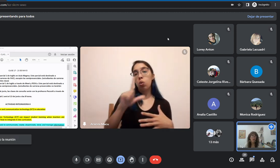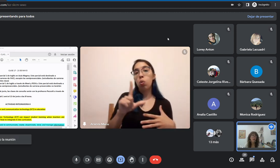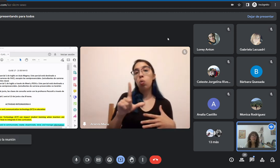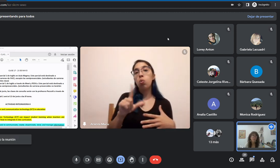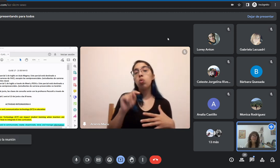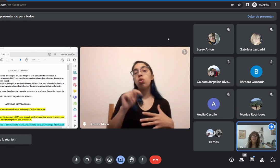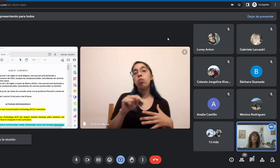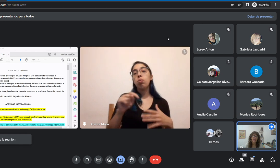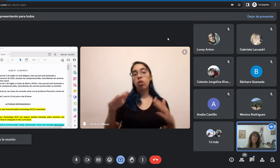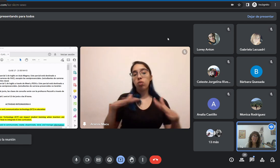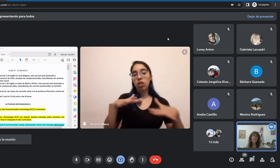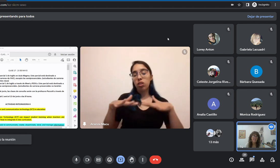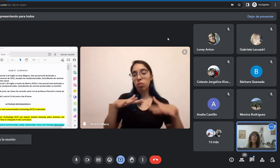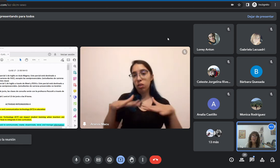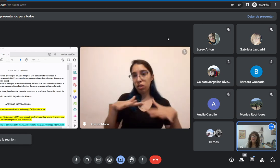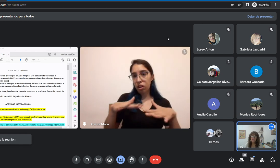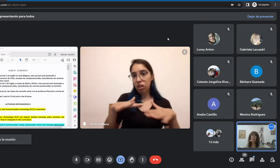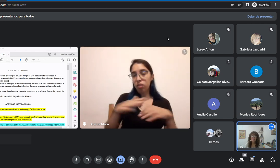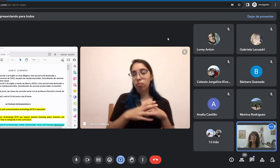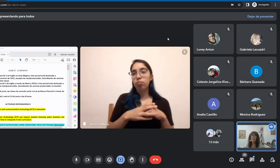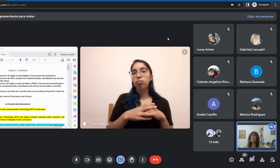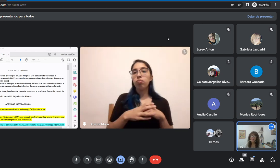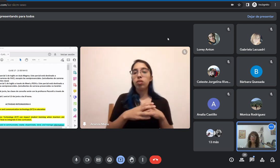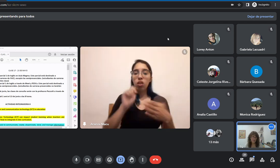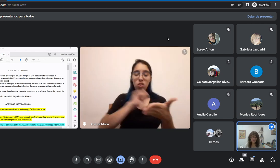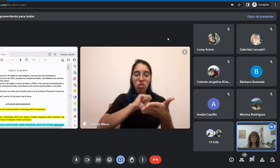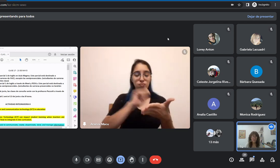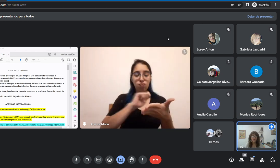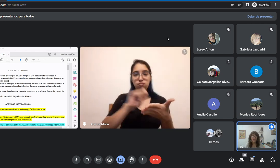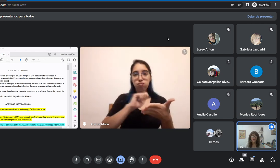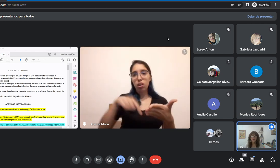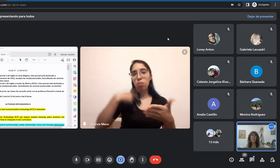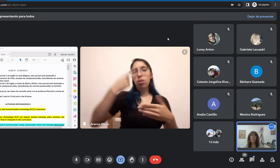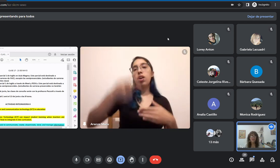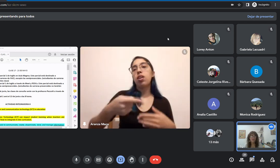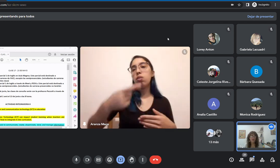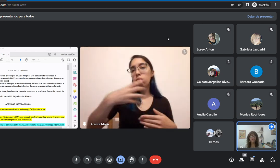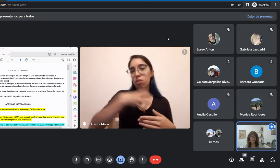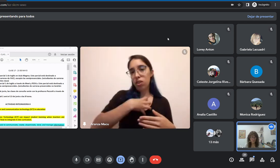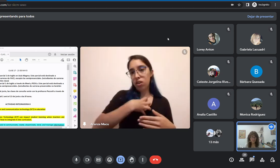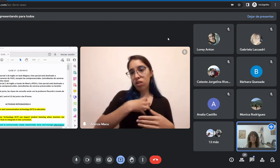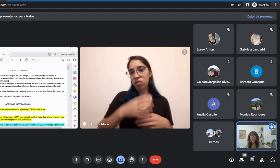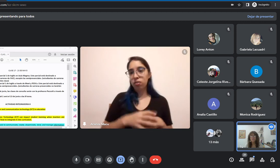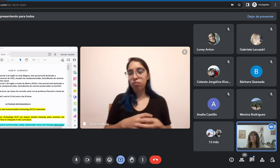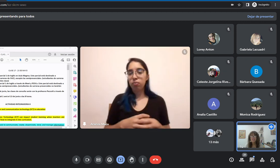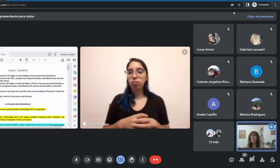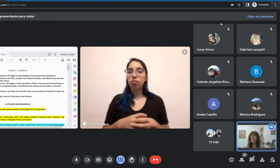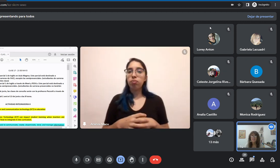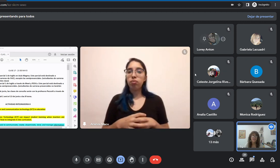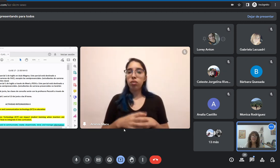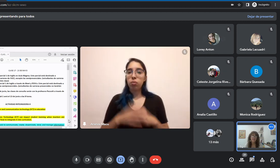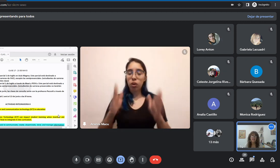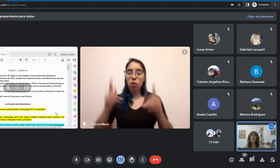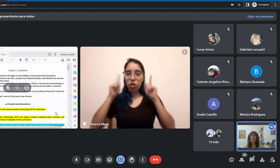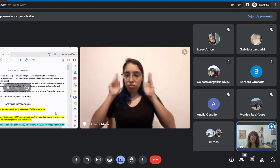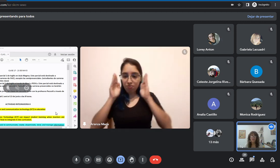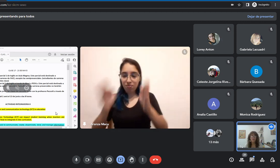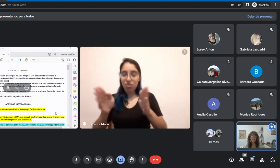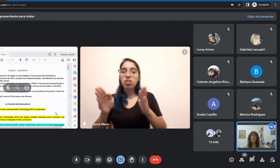cuando empecemos las clases, ¿sí? Así que, bueno, concentrarnos en esto.